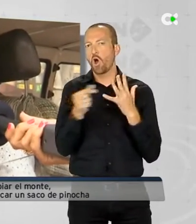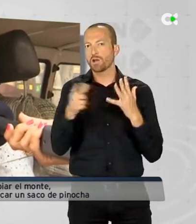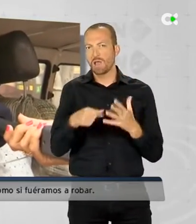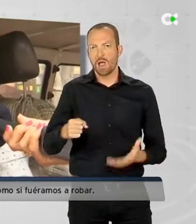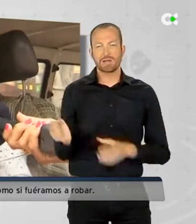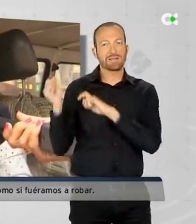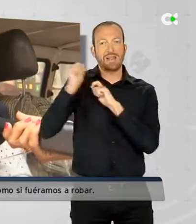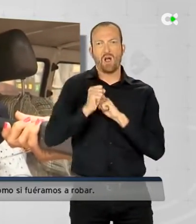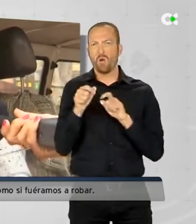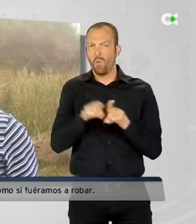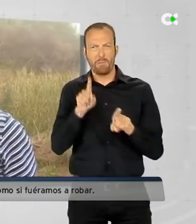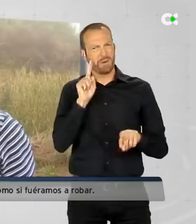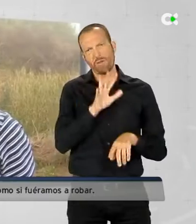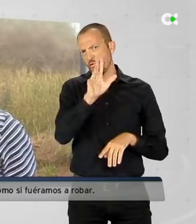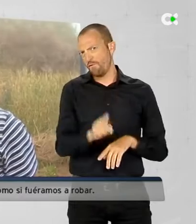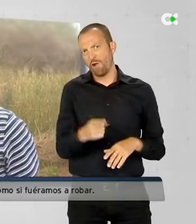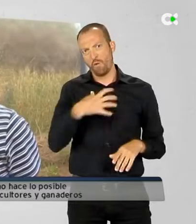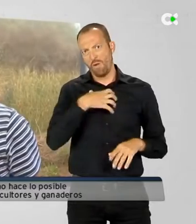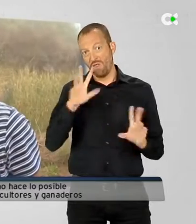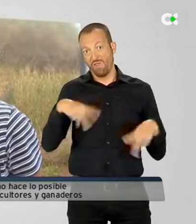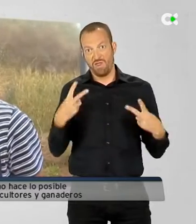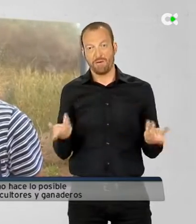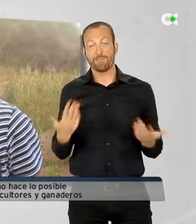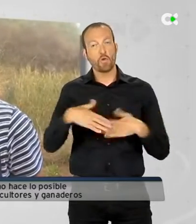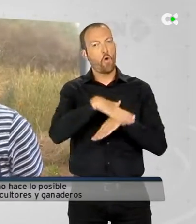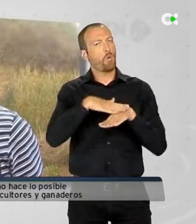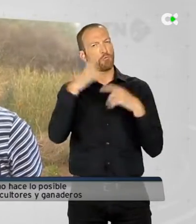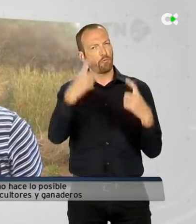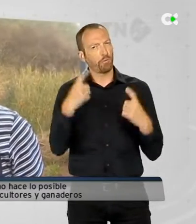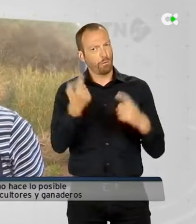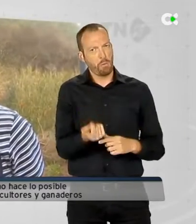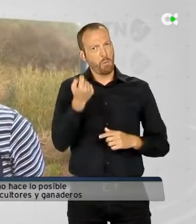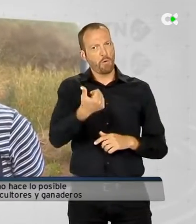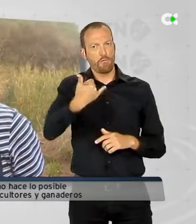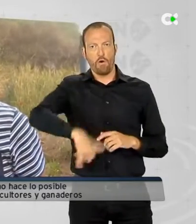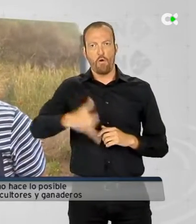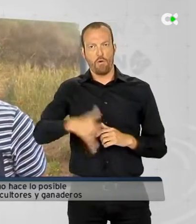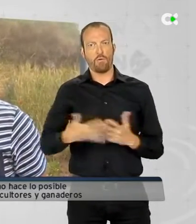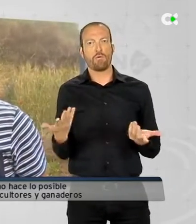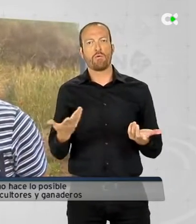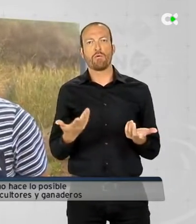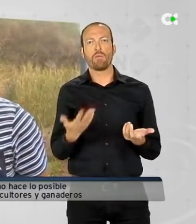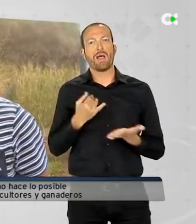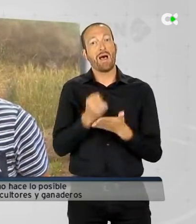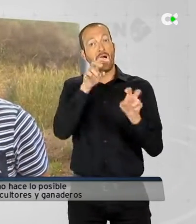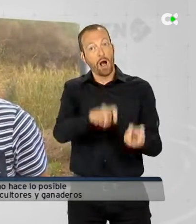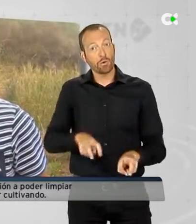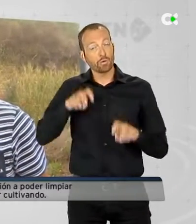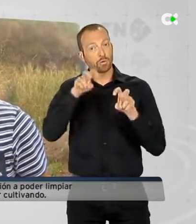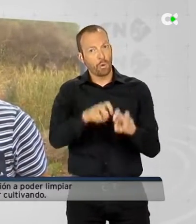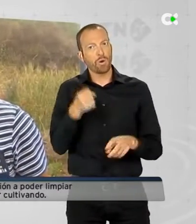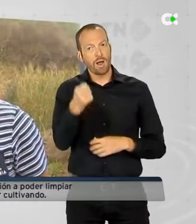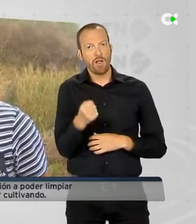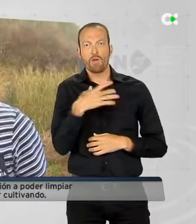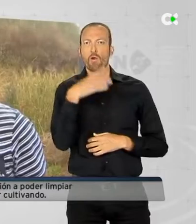Y tenemos que ir como si fuéramos a robar. No se hace lo posible, los gobiernos no hacen lo posible porque los agricultores y ganaderos tengamos